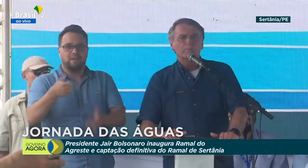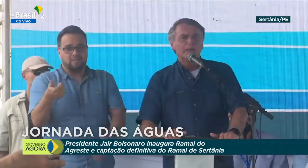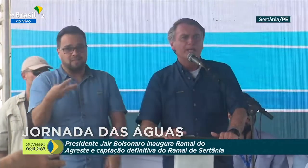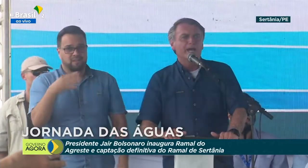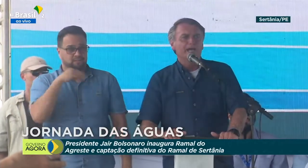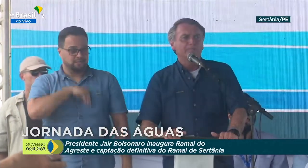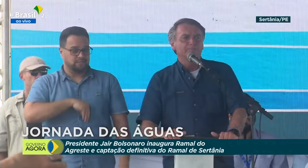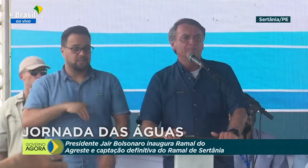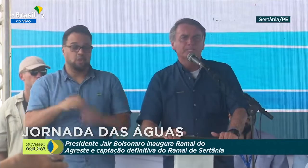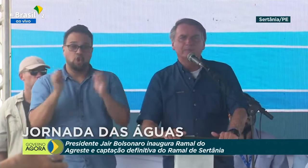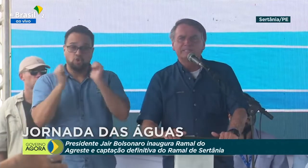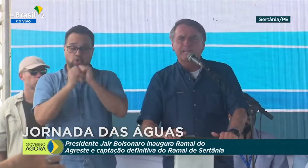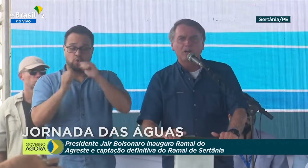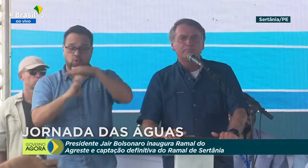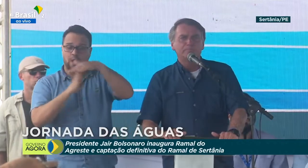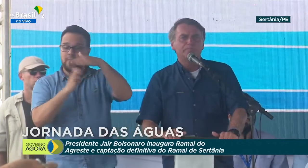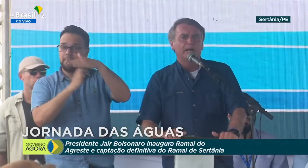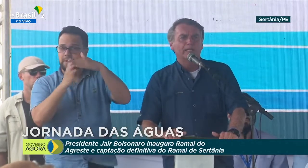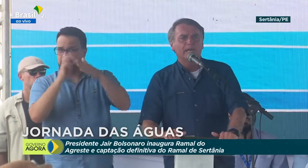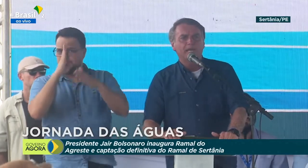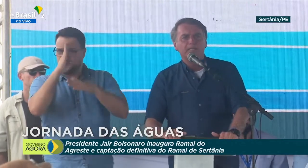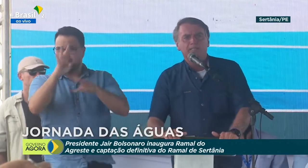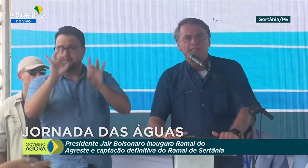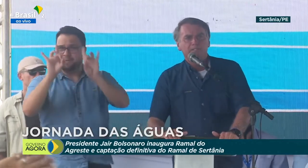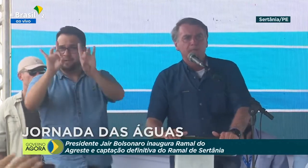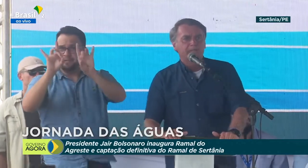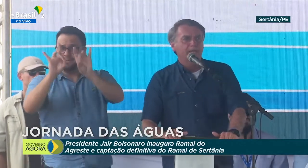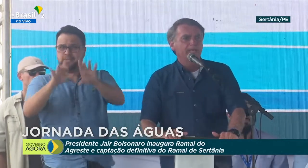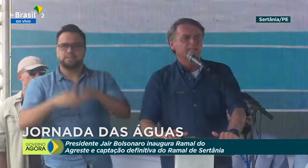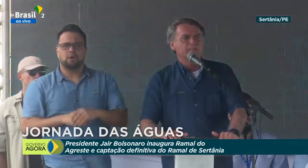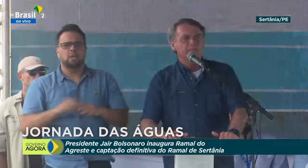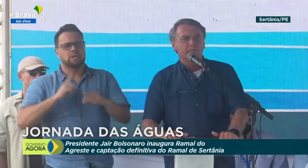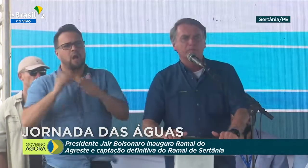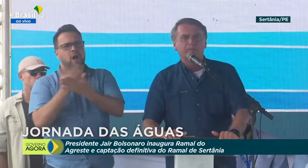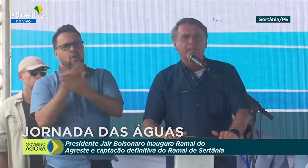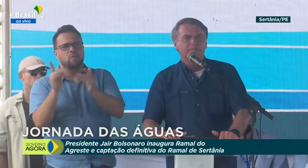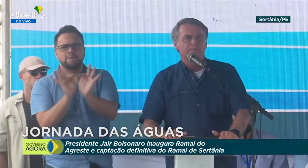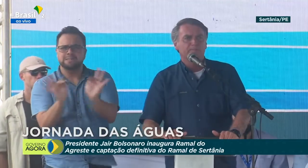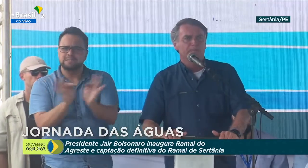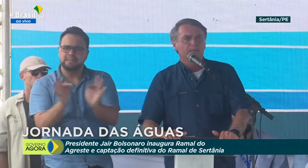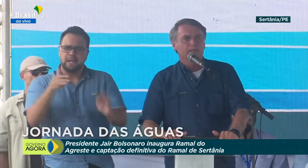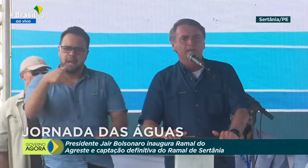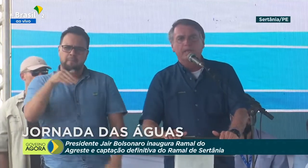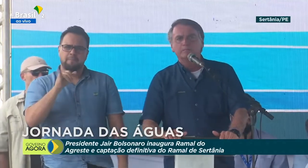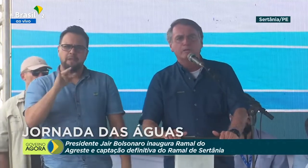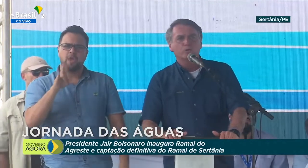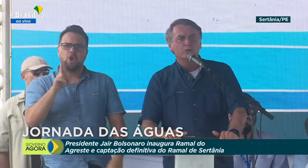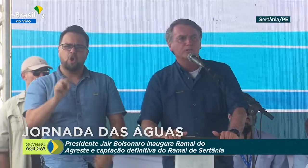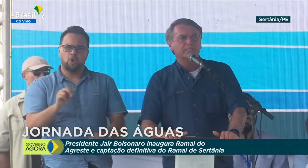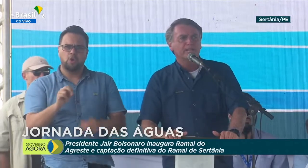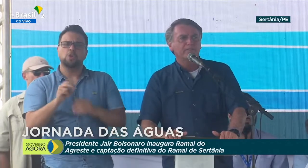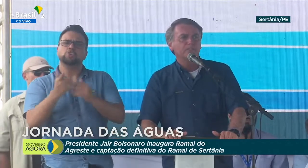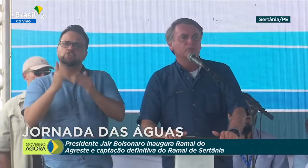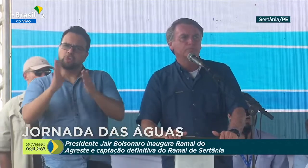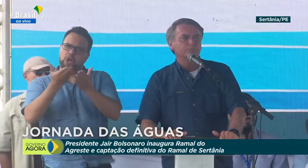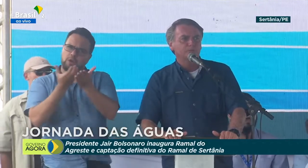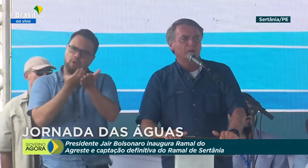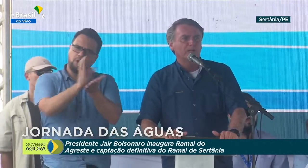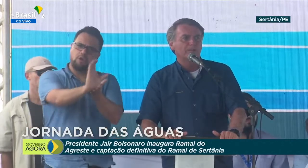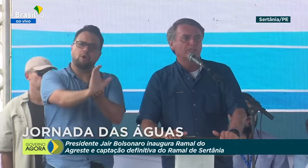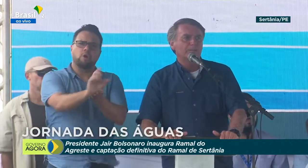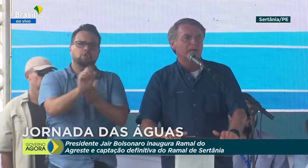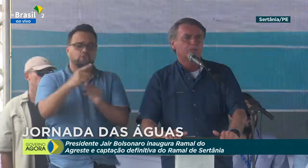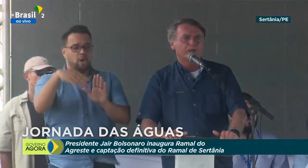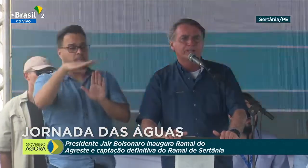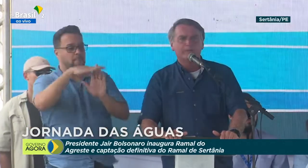Junto com o empresariado, em especial aqueles de pequenas e microempresas, demos recursos através de